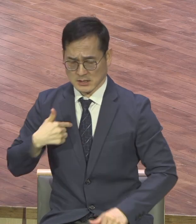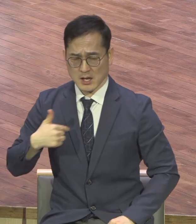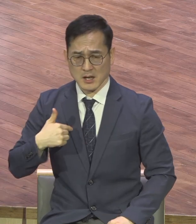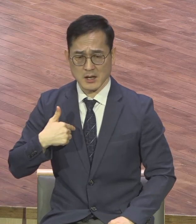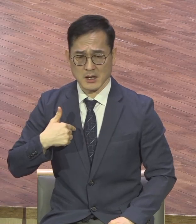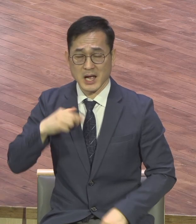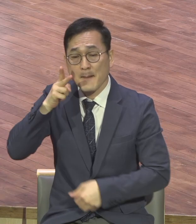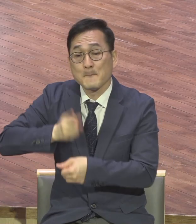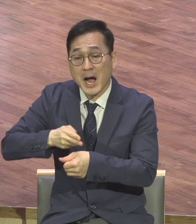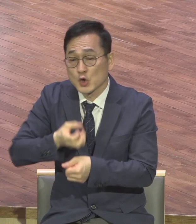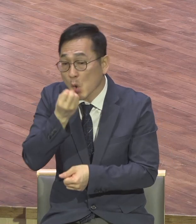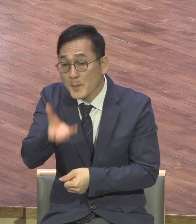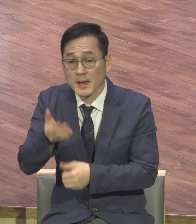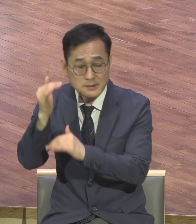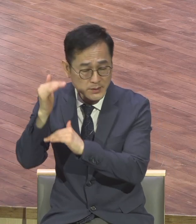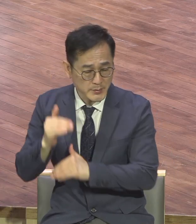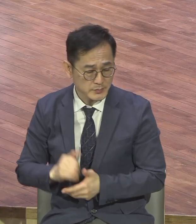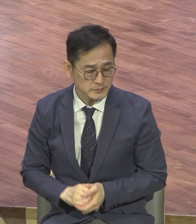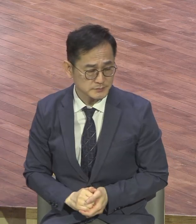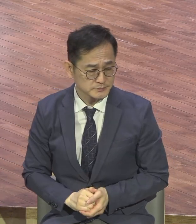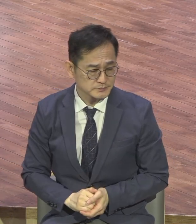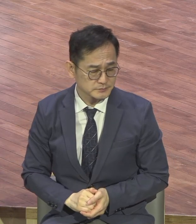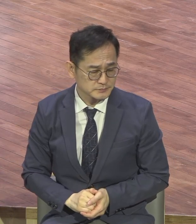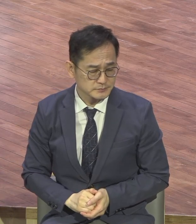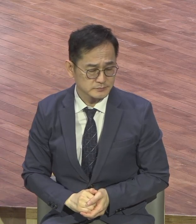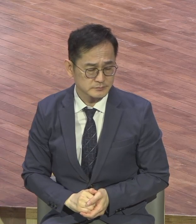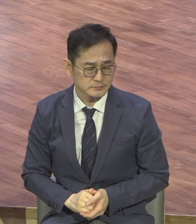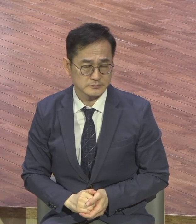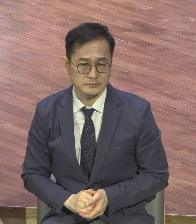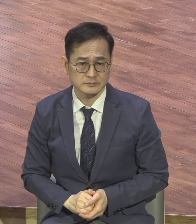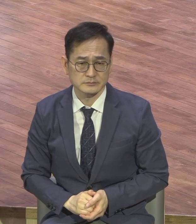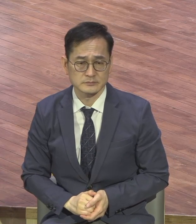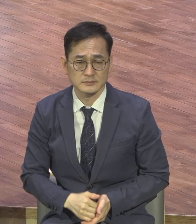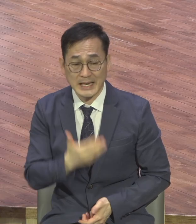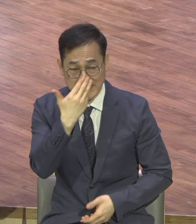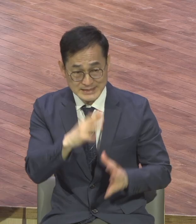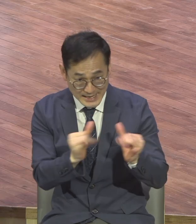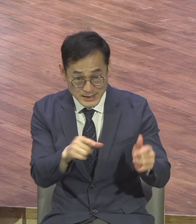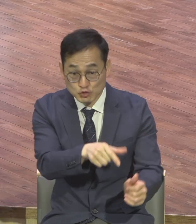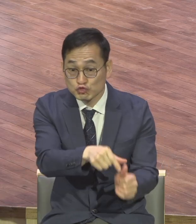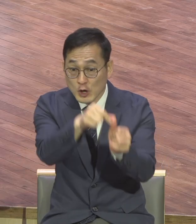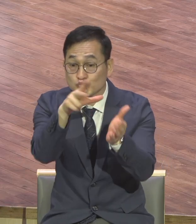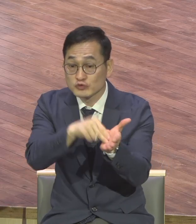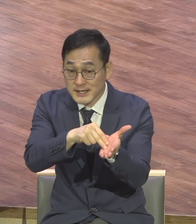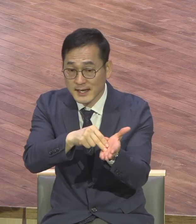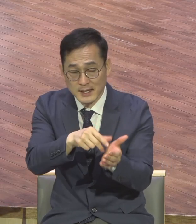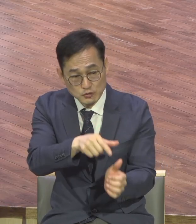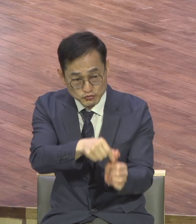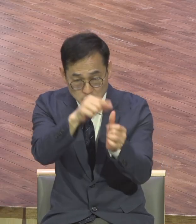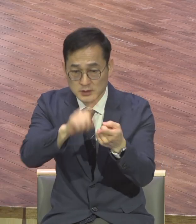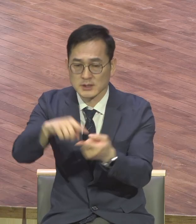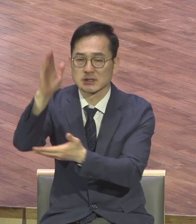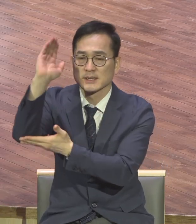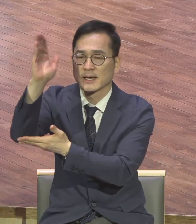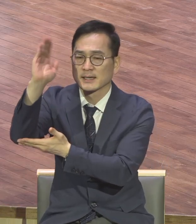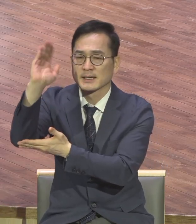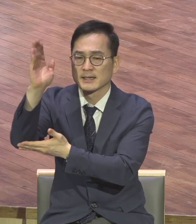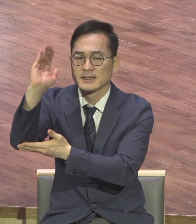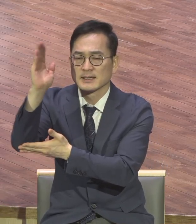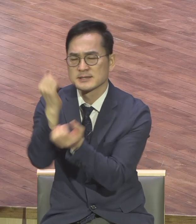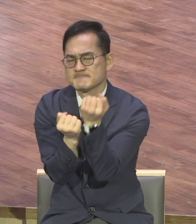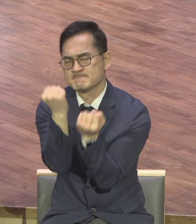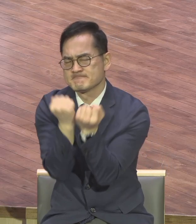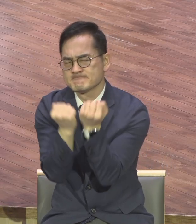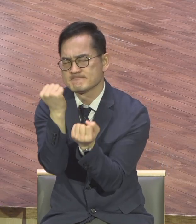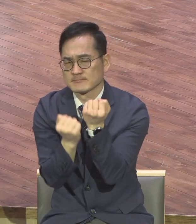로마서 9장에서부터 이 11장까지 자기 동족인 이스라엘의 구원 문제에 대해서 집중적으로 설명을